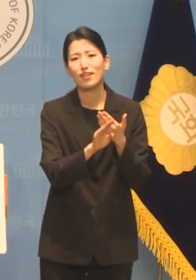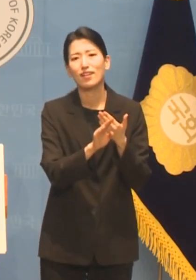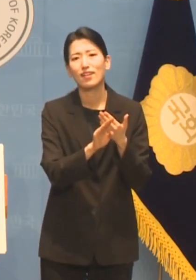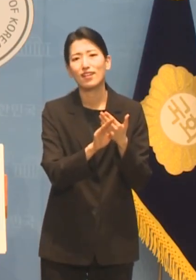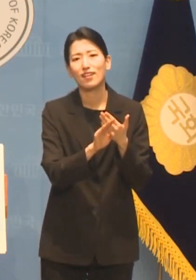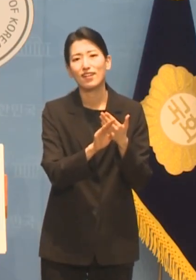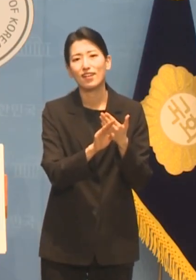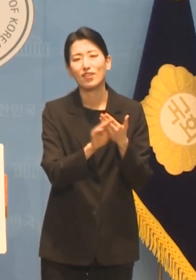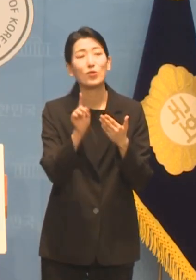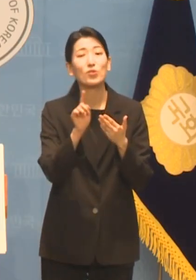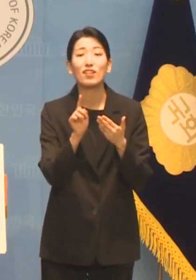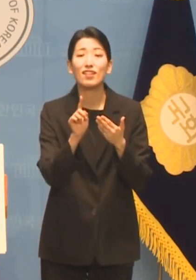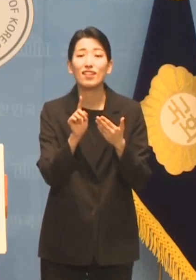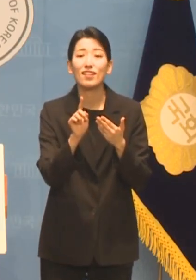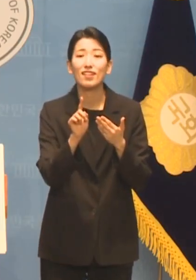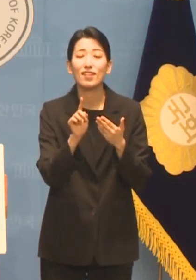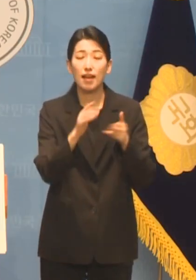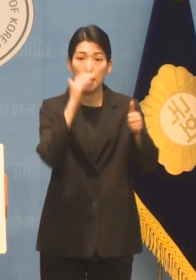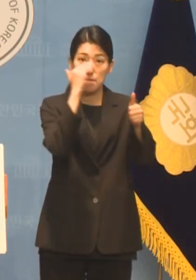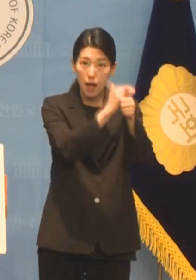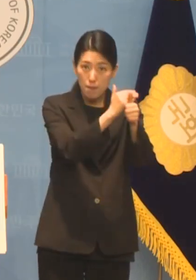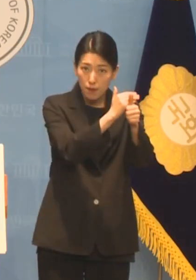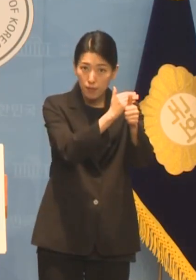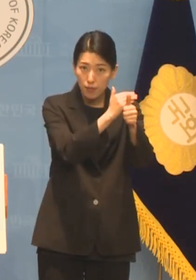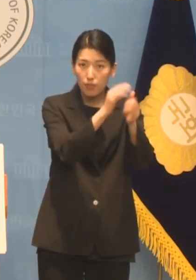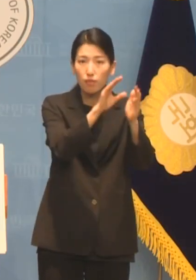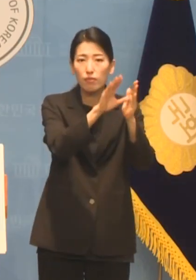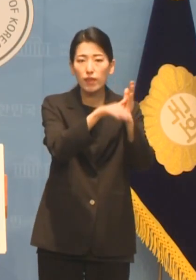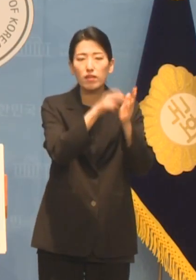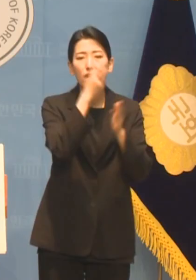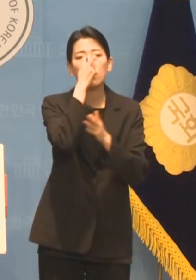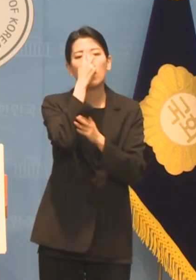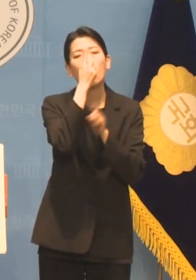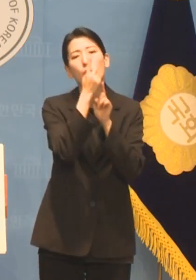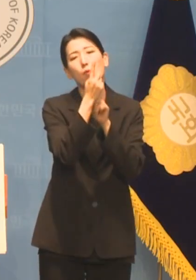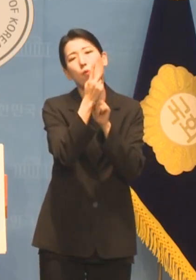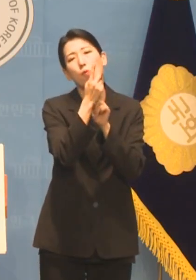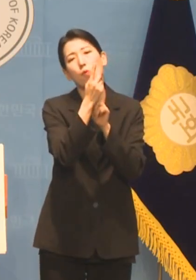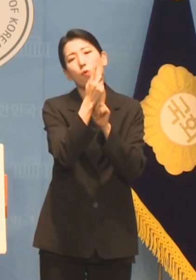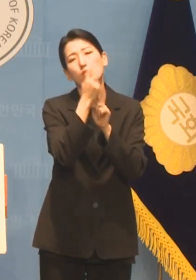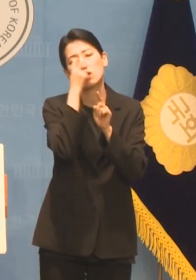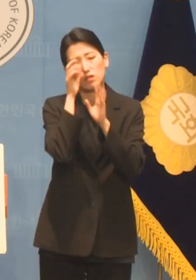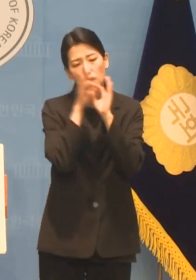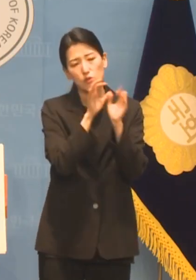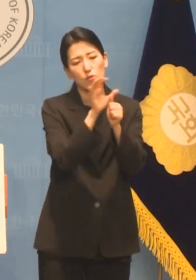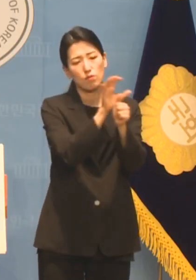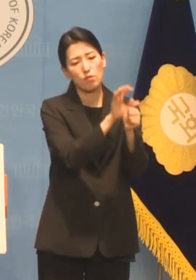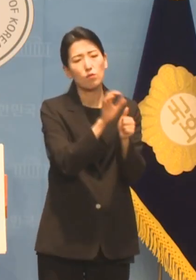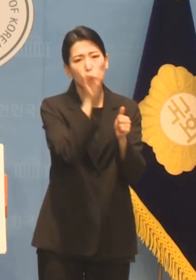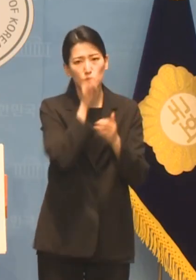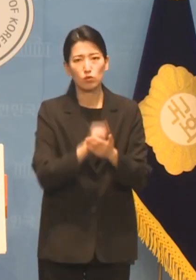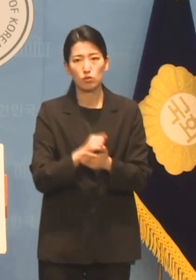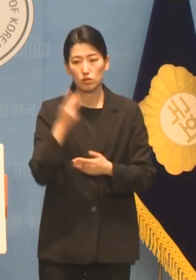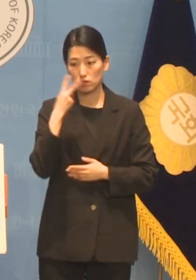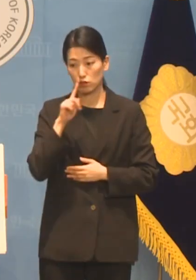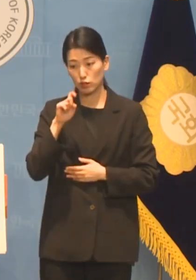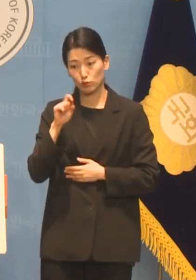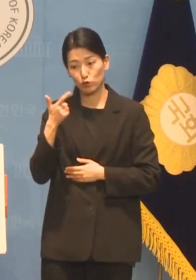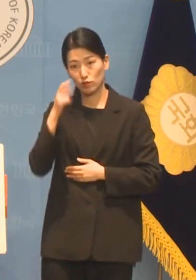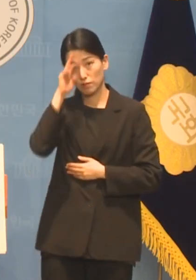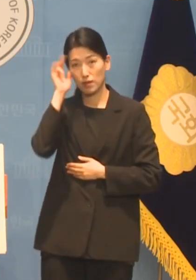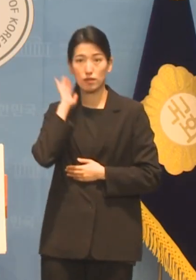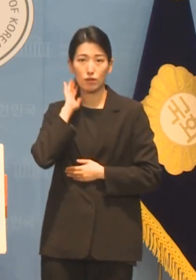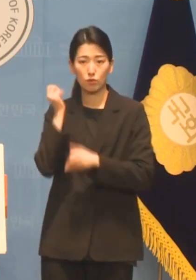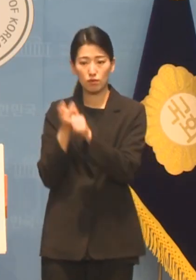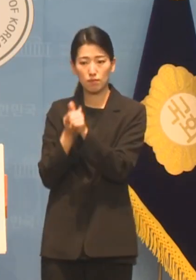파면된 경우에 경호와 경비에 대해서는 계속하도록 정하고 있습니다. 심지어 2016년 탄핵된 박근혜 전